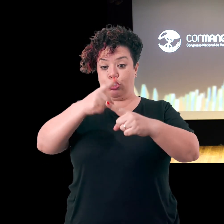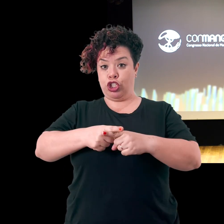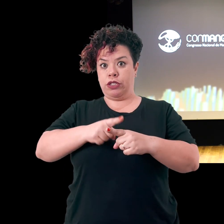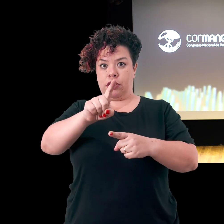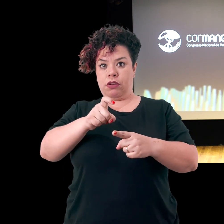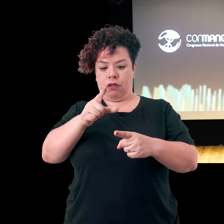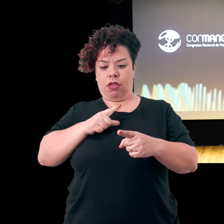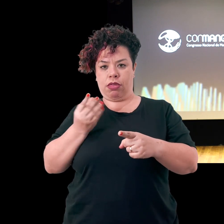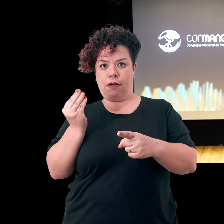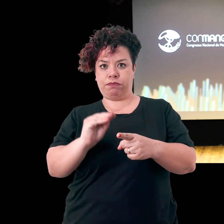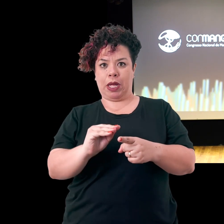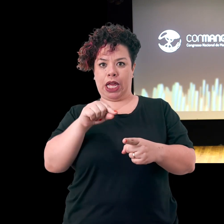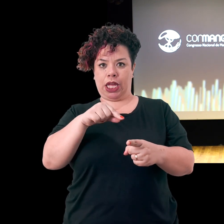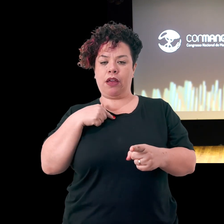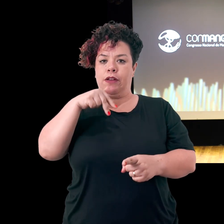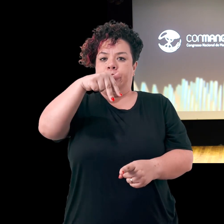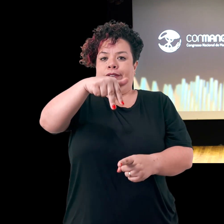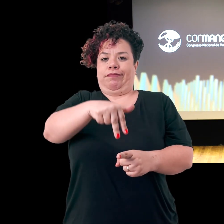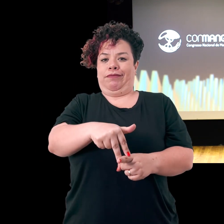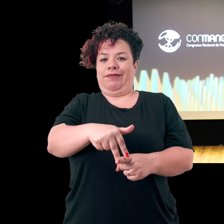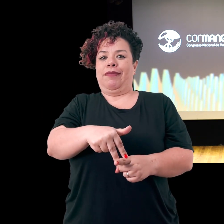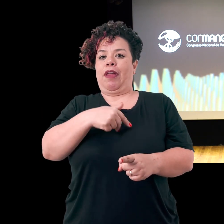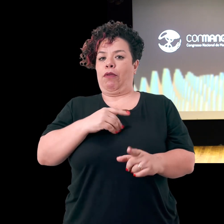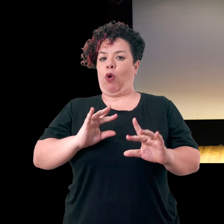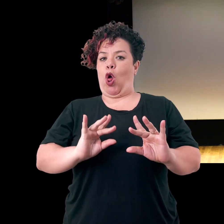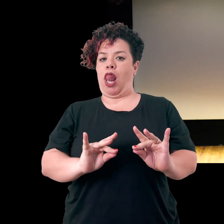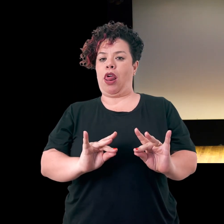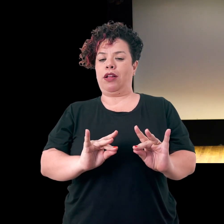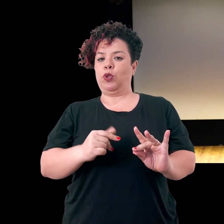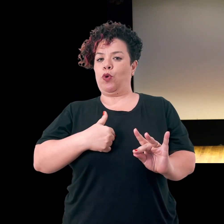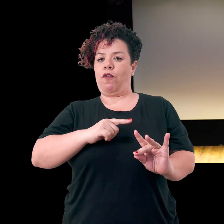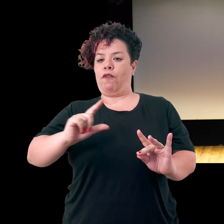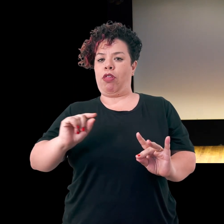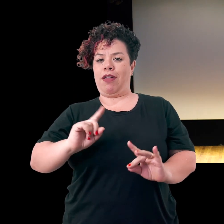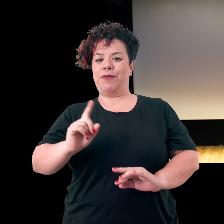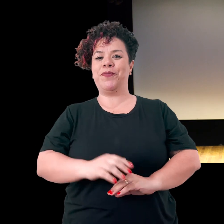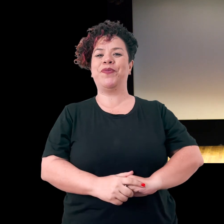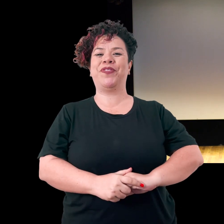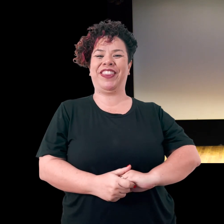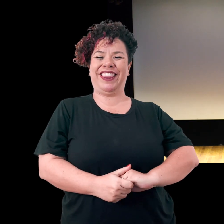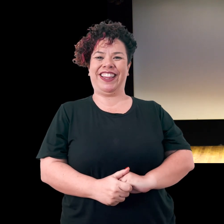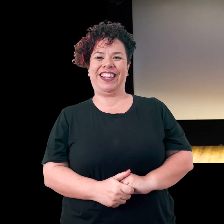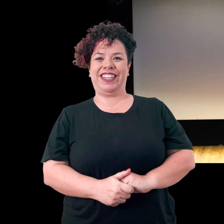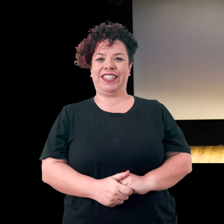vocês não sabem, mas aqui tem um X, né? E é aqui que eu vou ficar e daqui eu não saio, né?